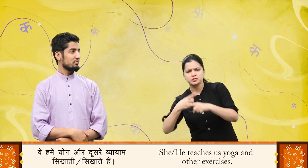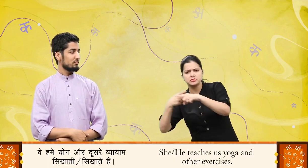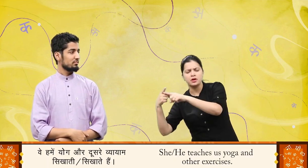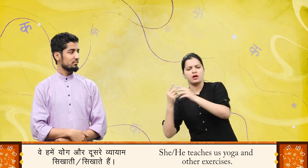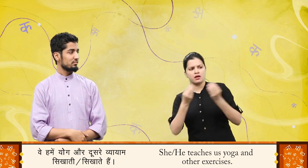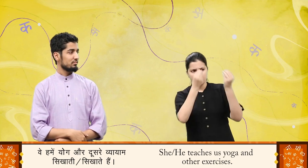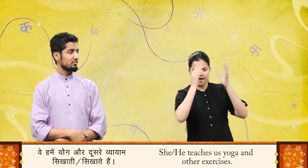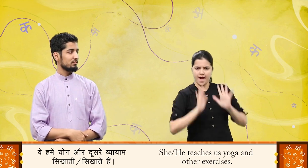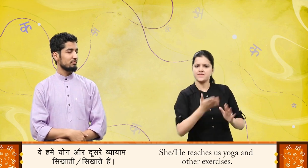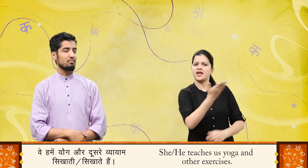सिखाते है